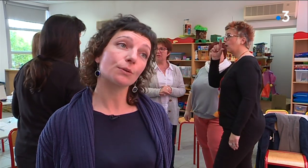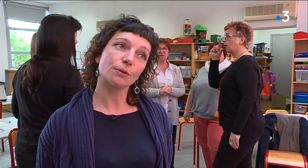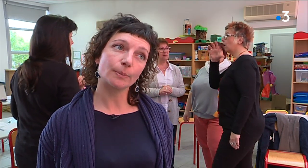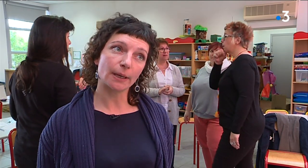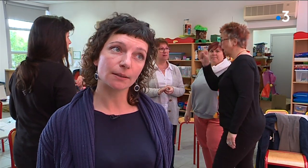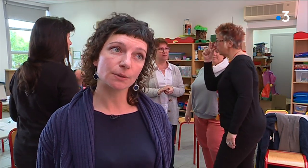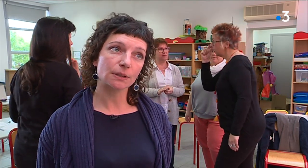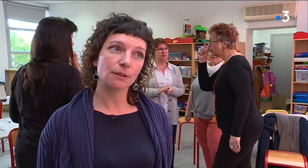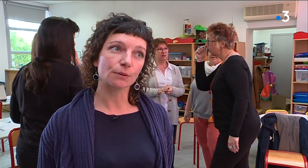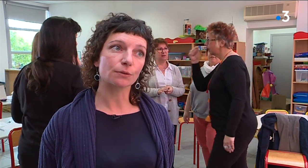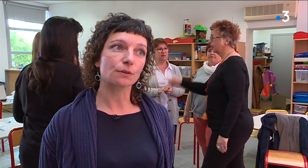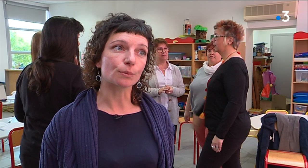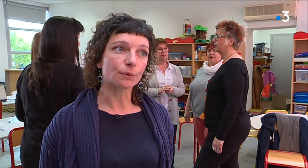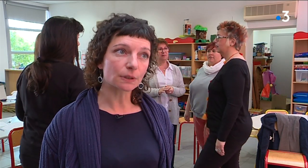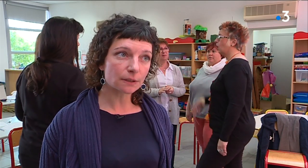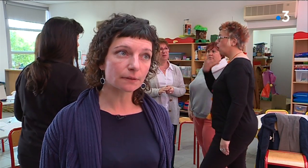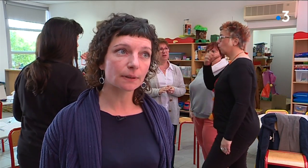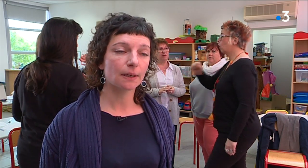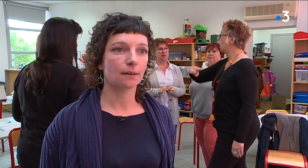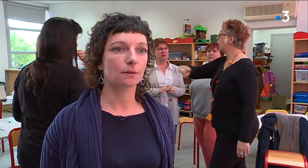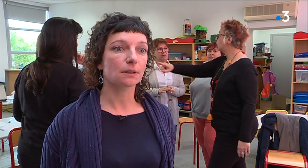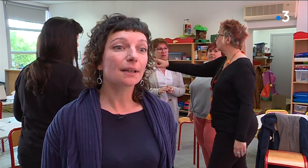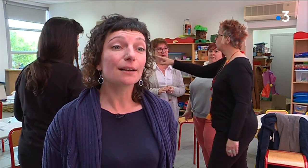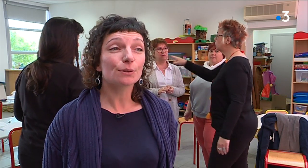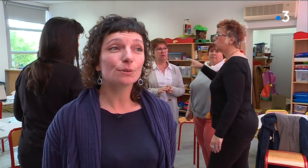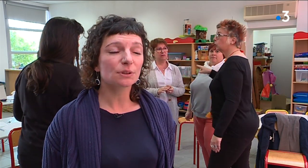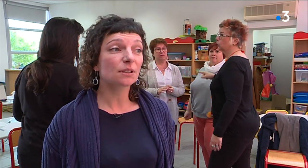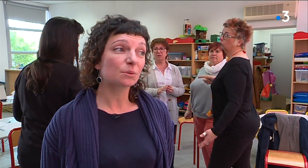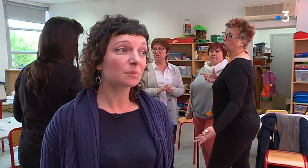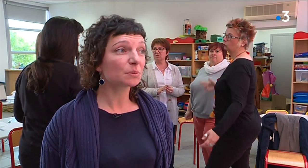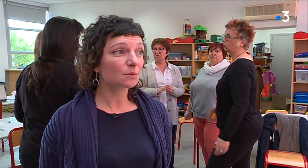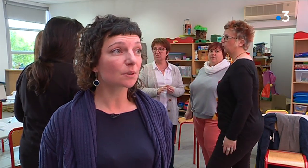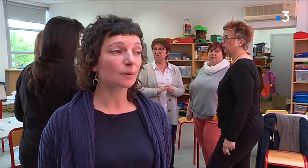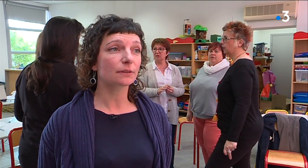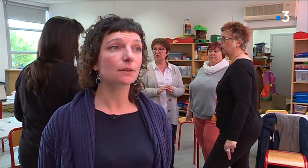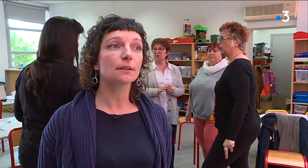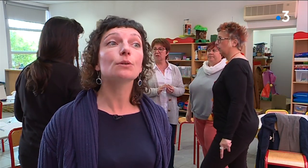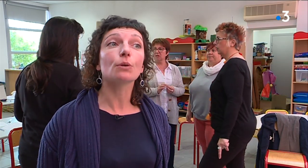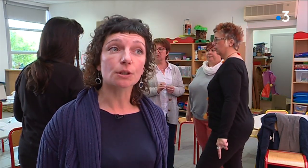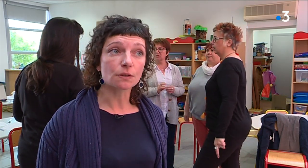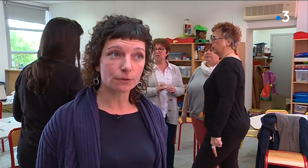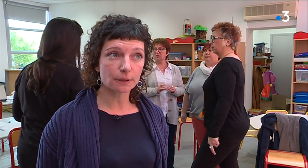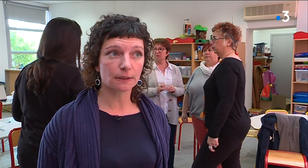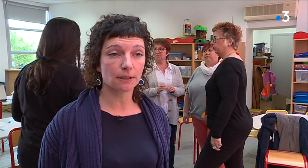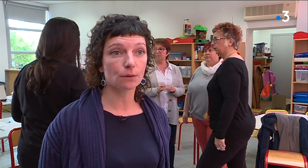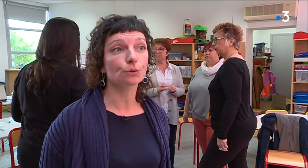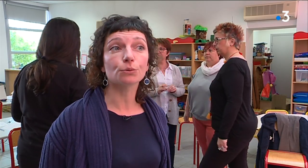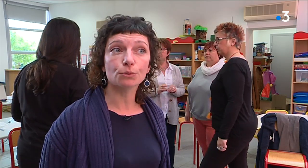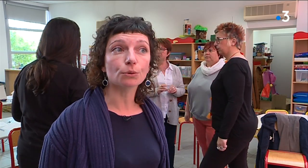entendent parler aussi de façon positive c'est-à-dire qu'avant on disait, oui mais bon, ça va retarder le langage des enfants, etc. alors que non, au